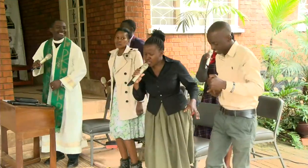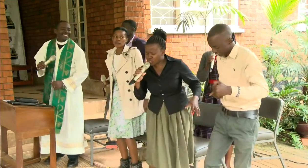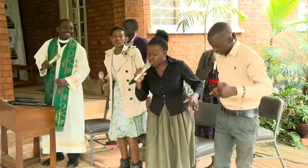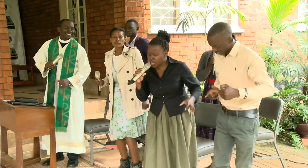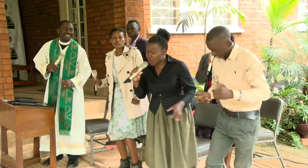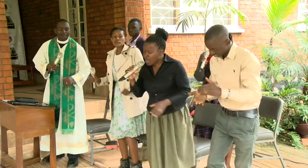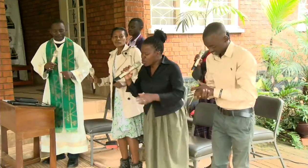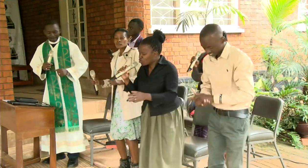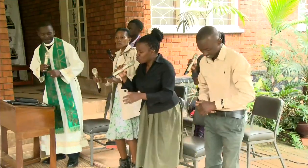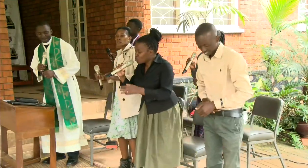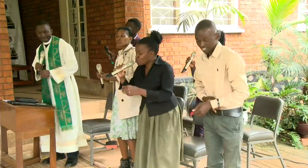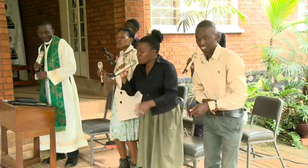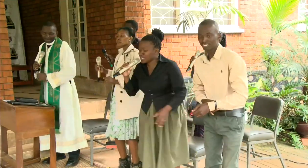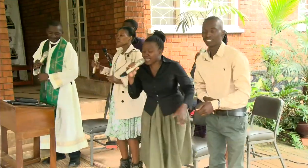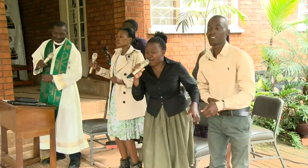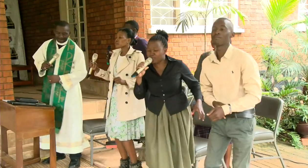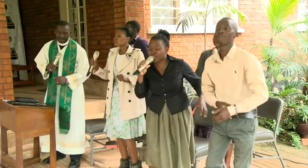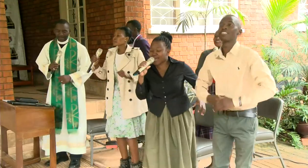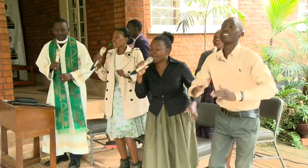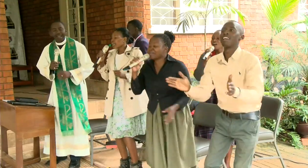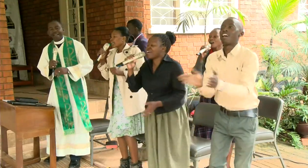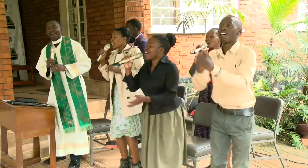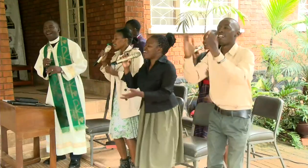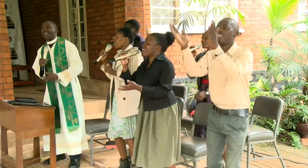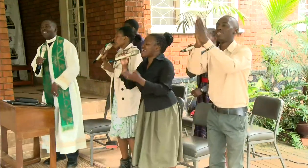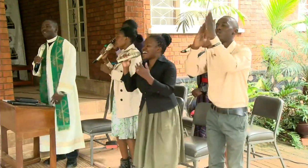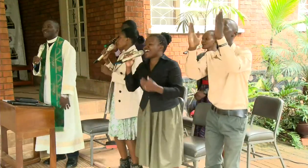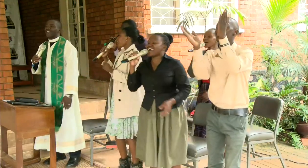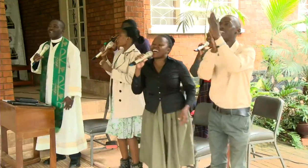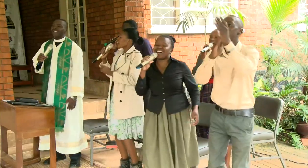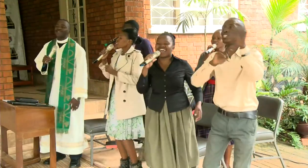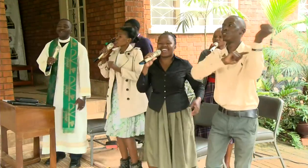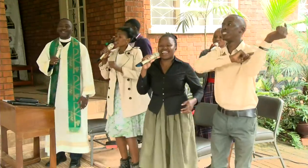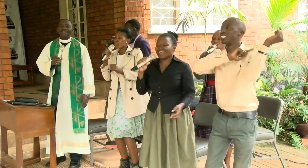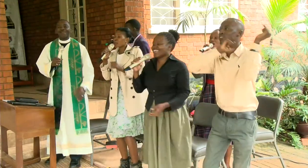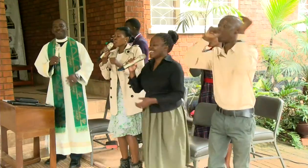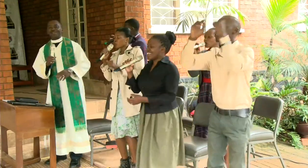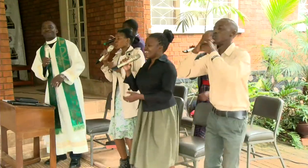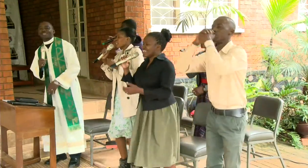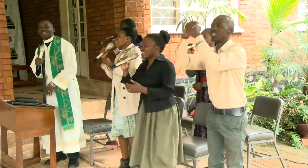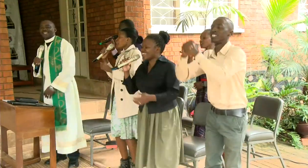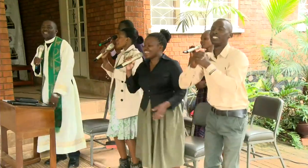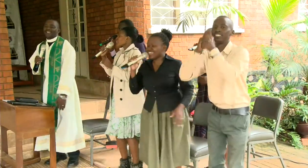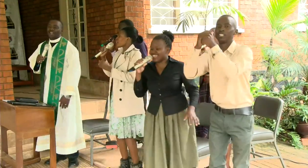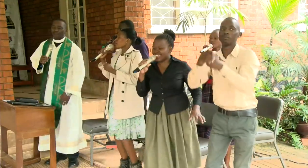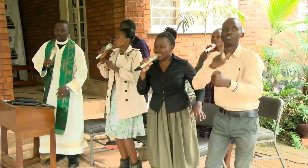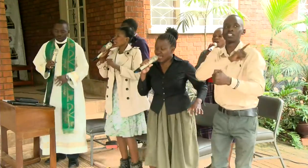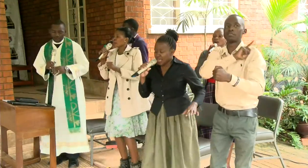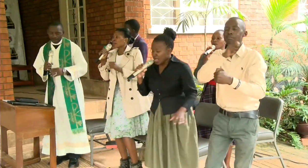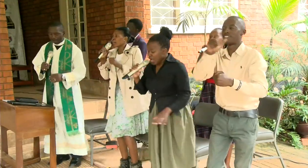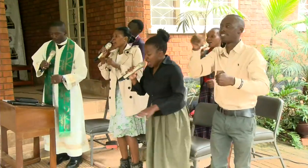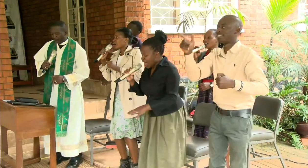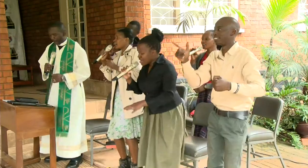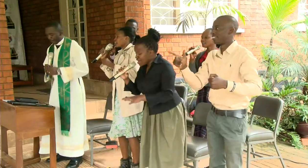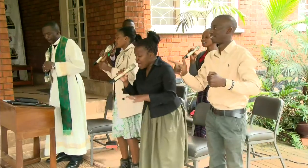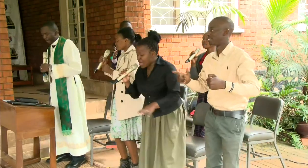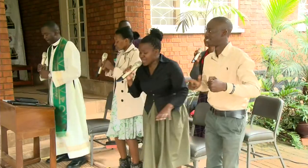Haleluya, tuze wano okugulumiza Mukama. Tuze wano okutendereza